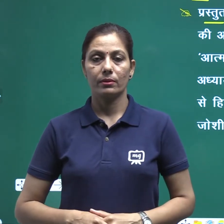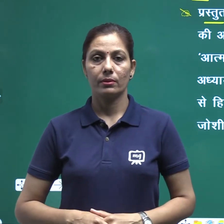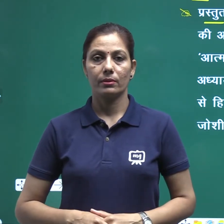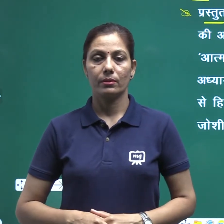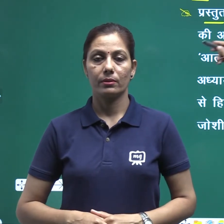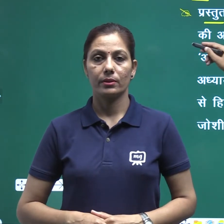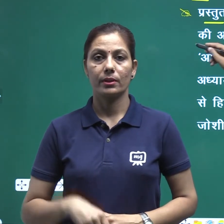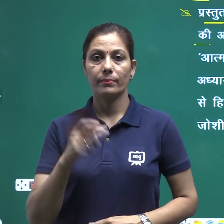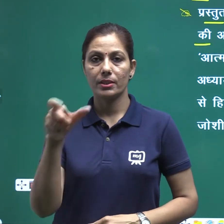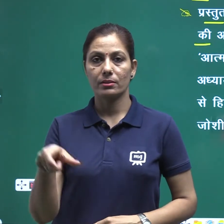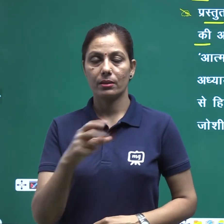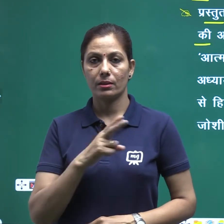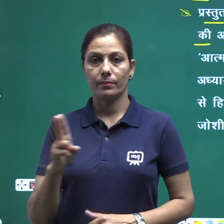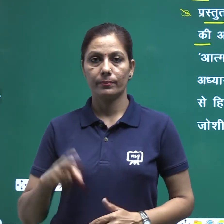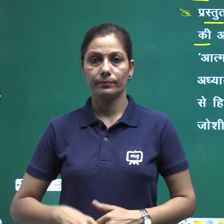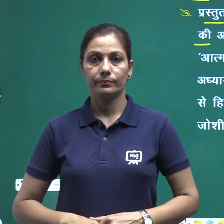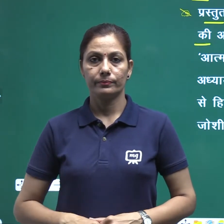सैयद हैदर रजा की